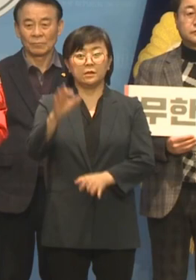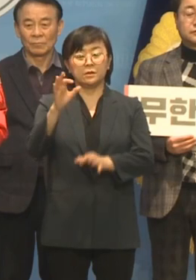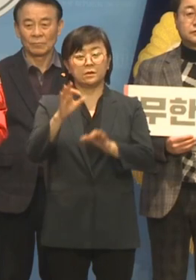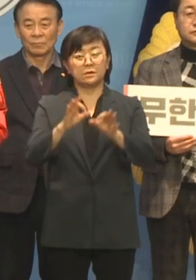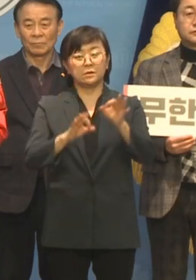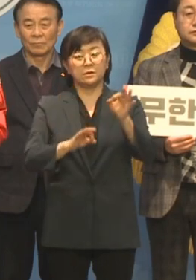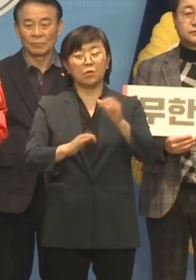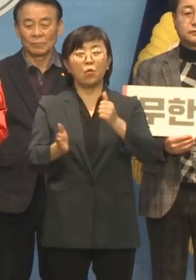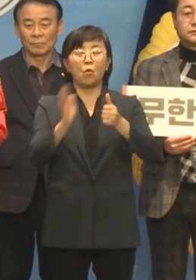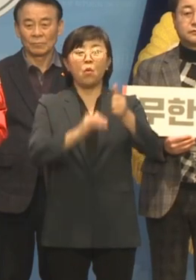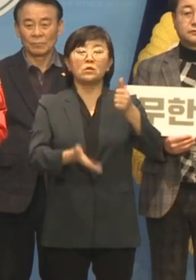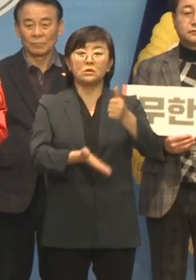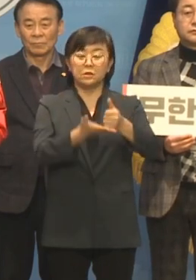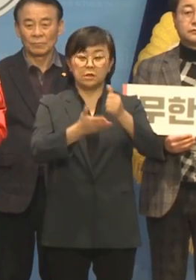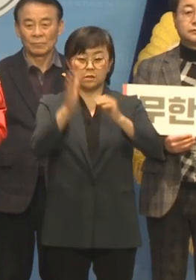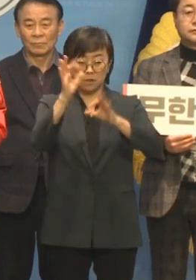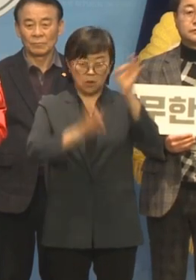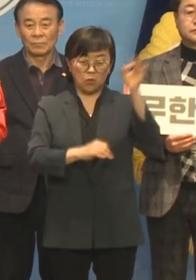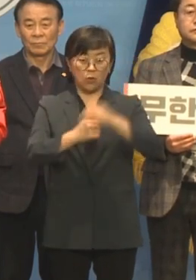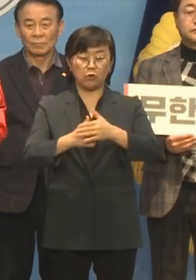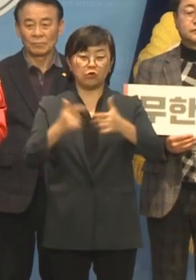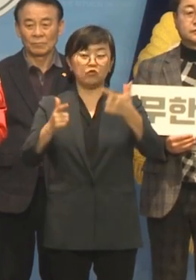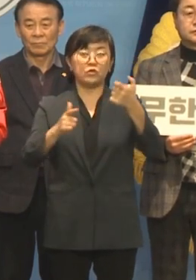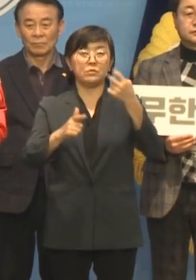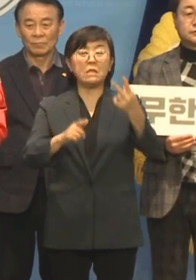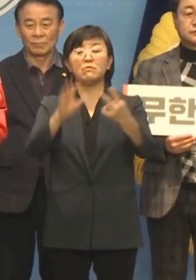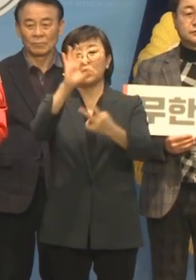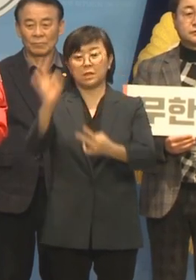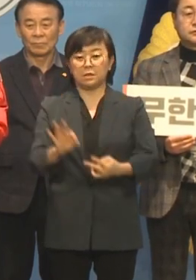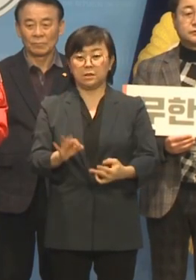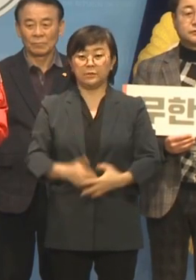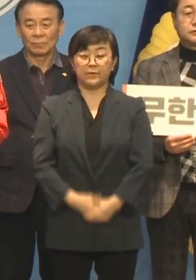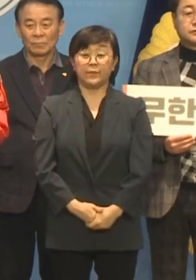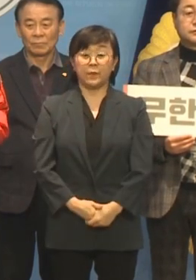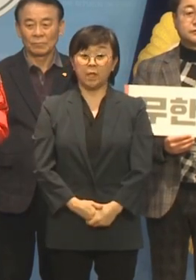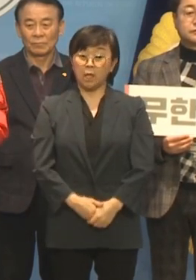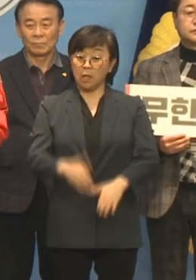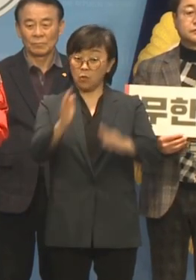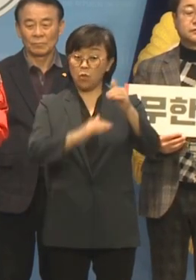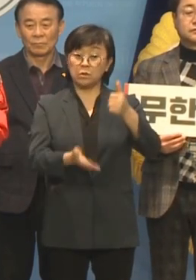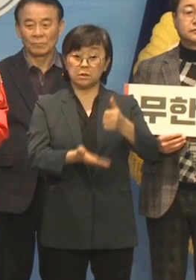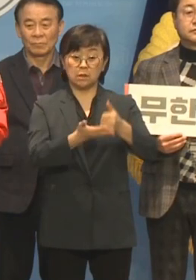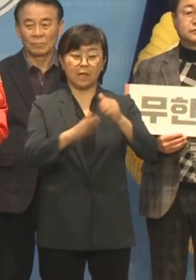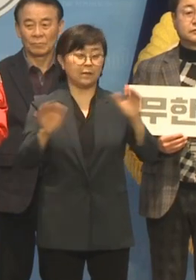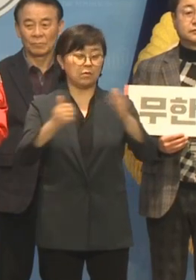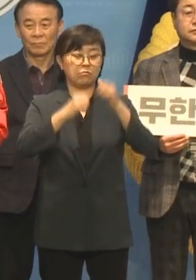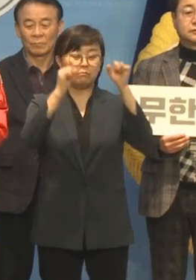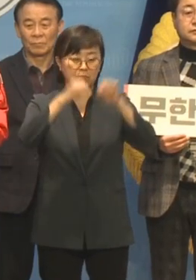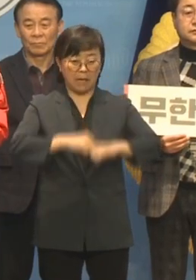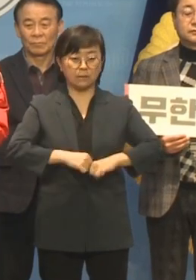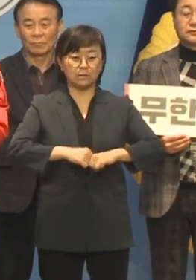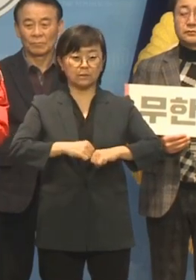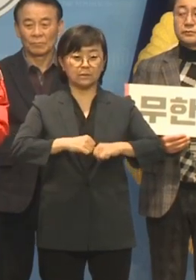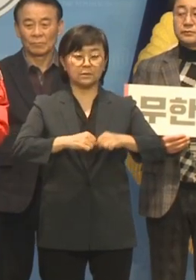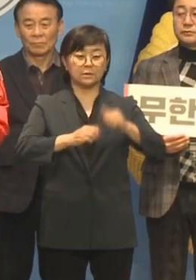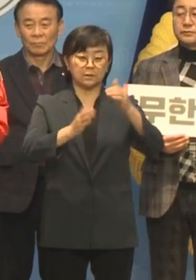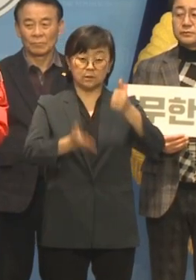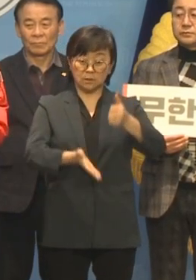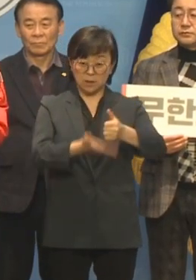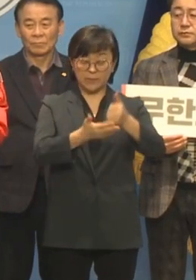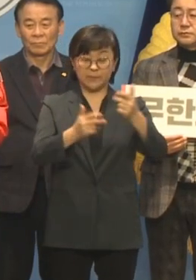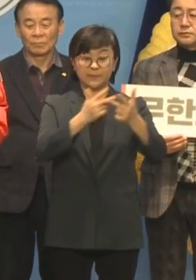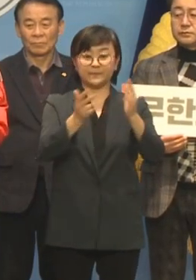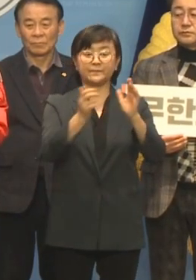공천 사고율이 무려 62%에 달합니다. 이건 공천이 아니라 망천입니다.